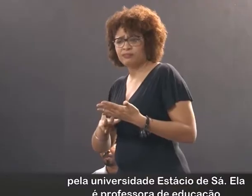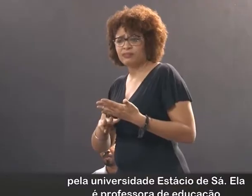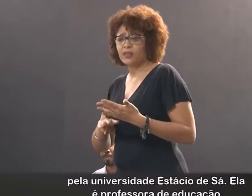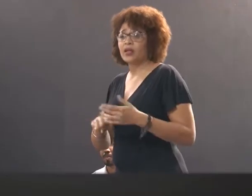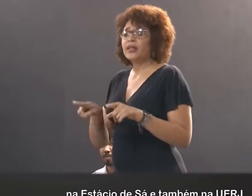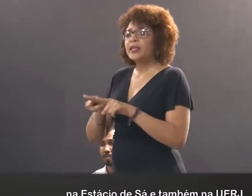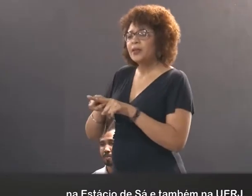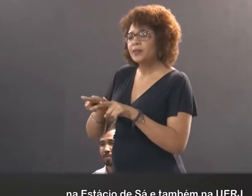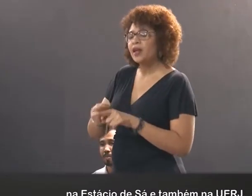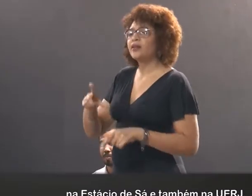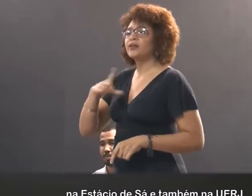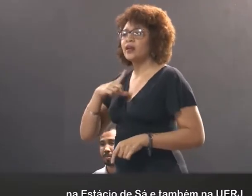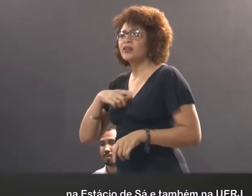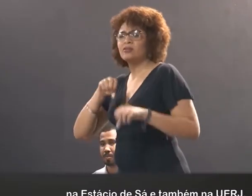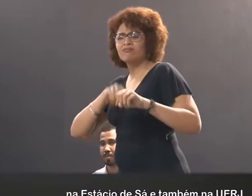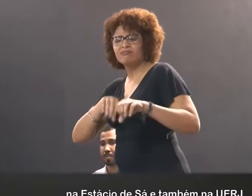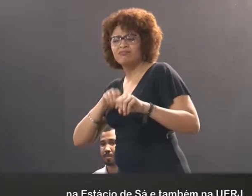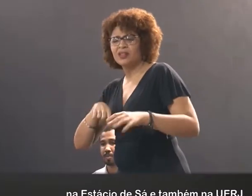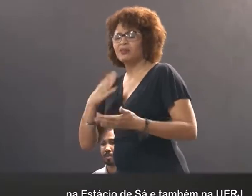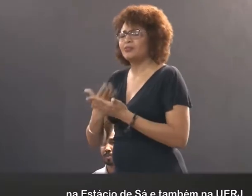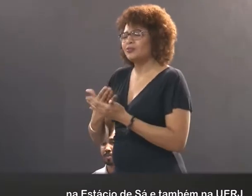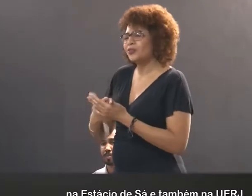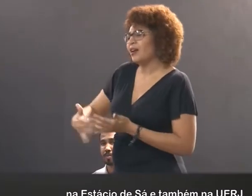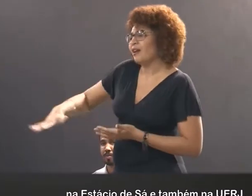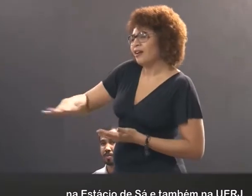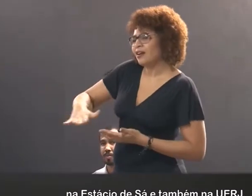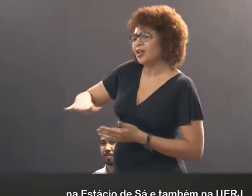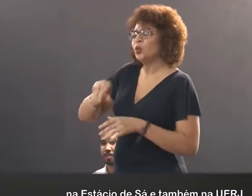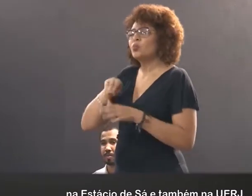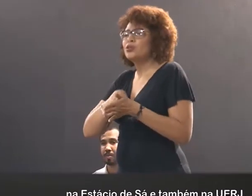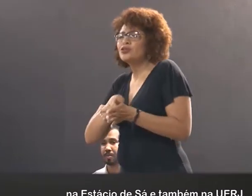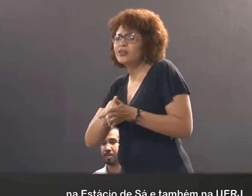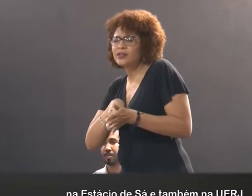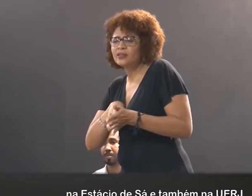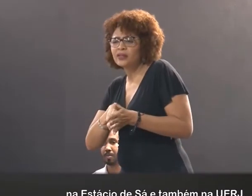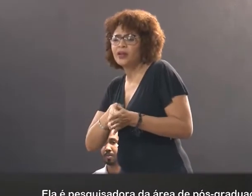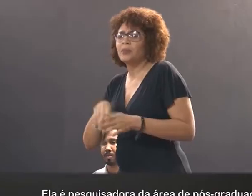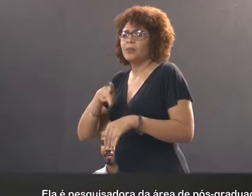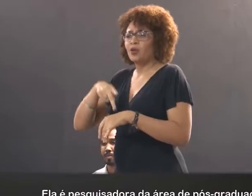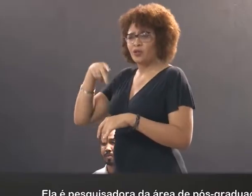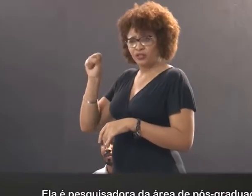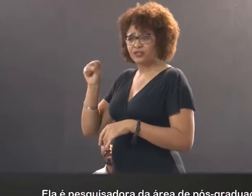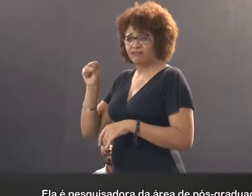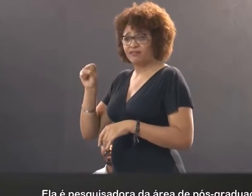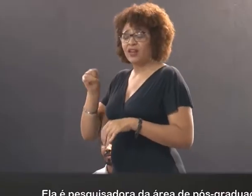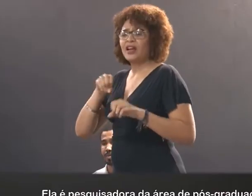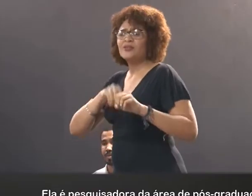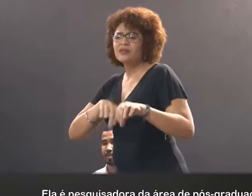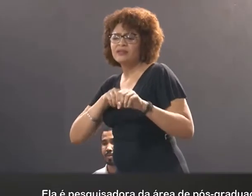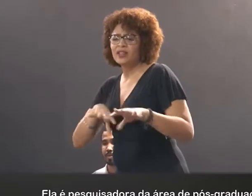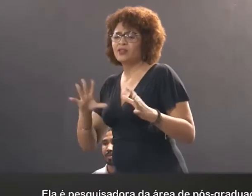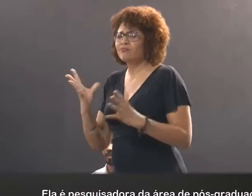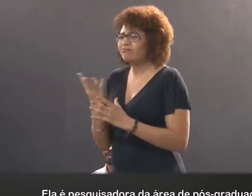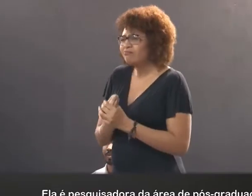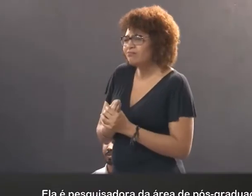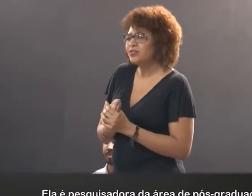Educação na Estácio de Sá e também na UERJ. Ela é pesquisadora da área de